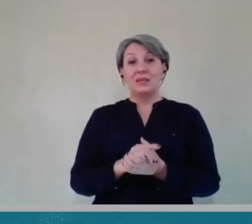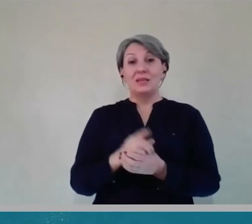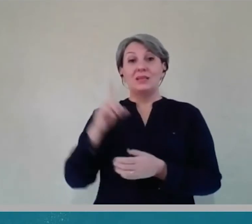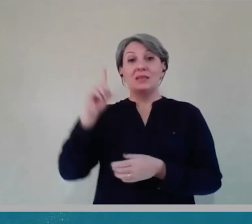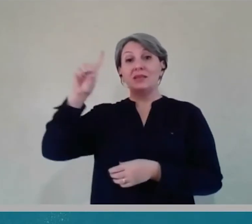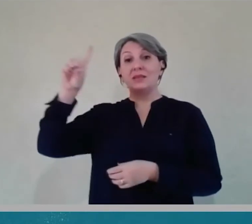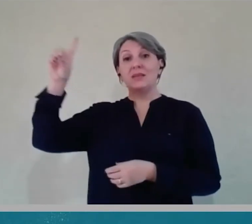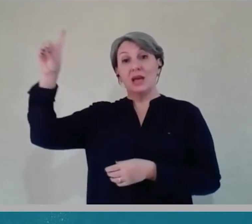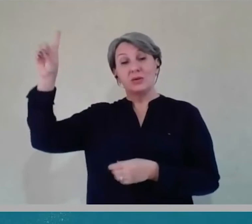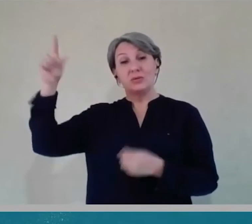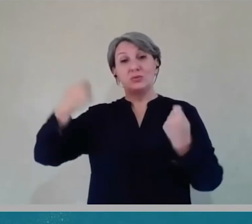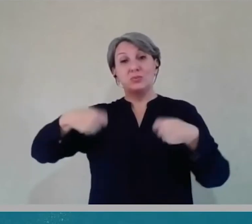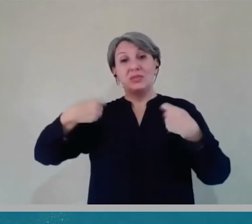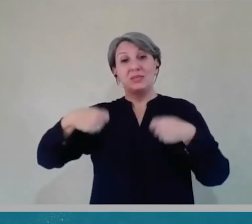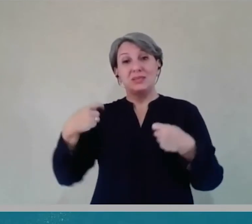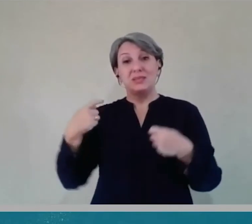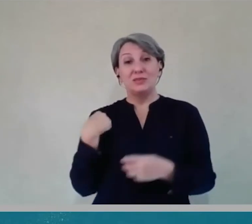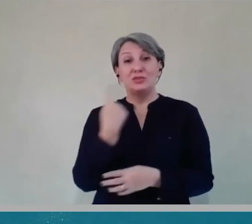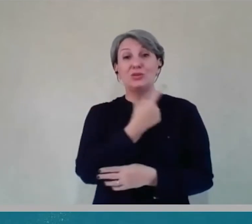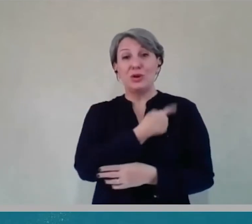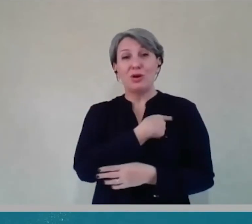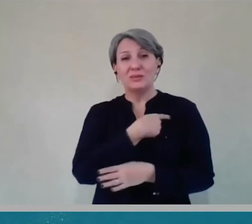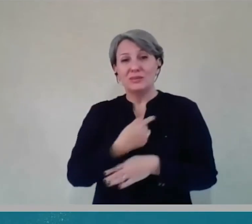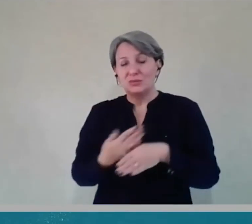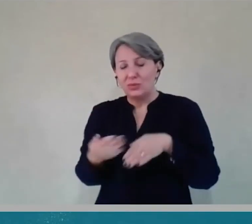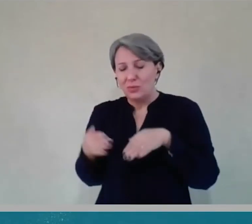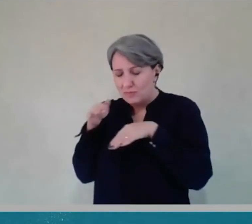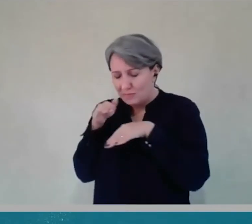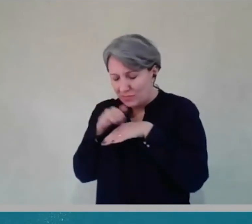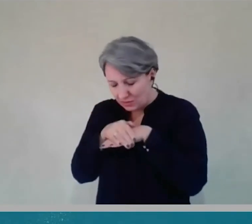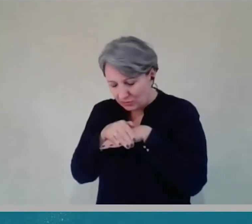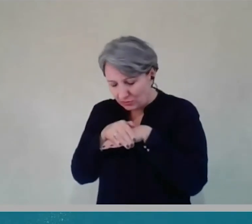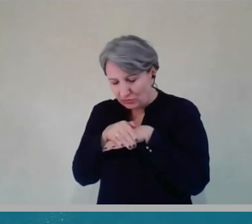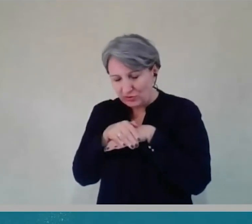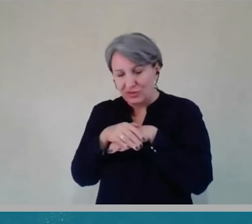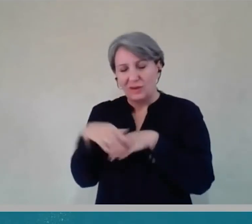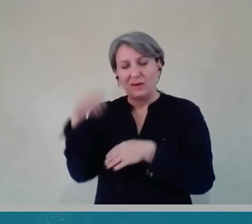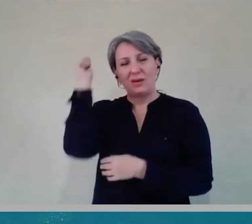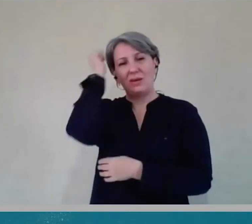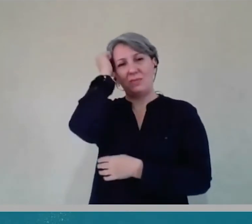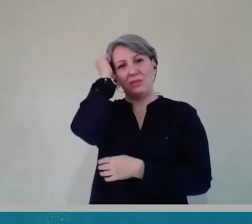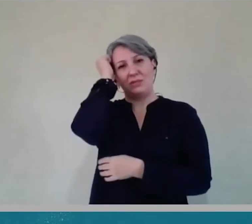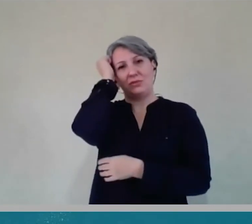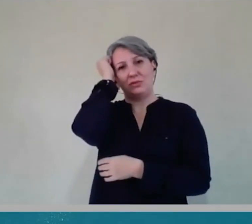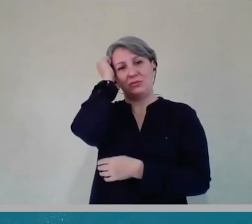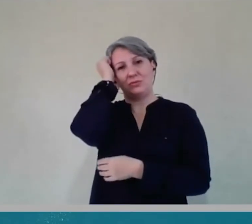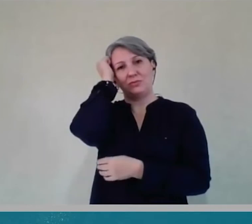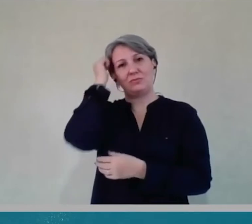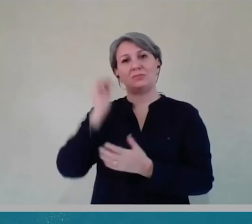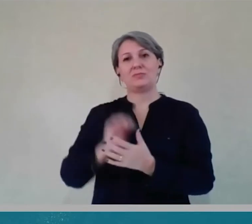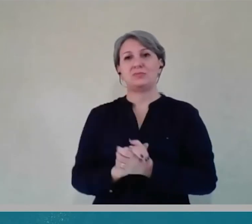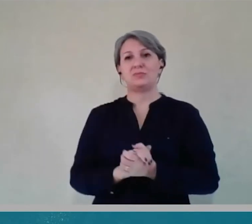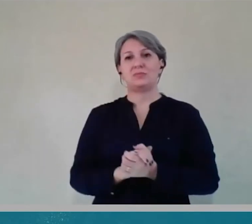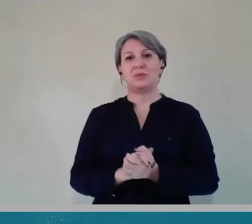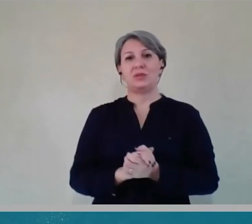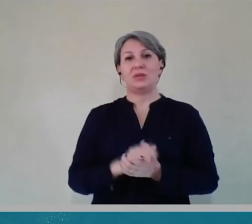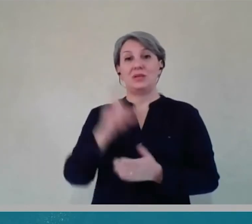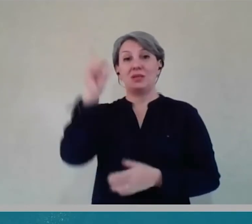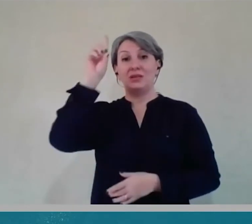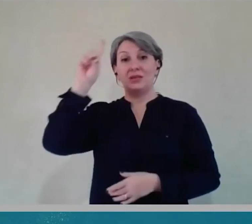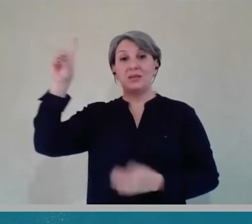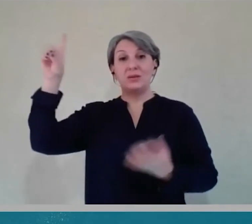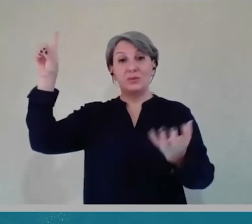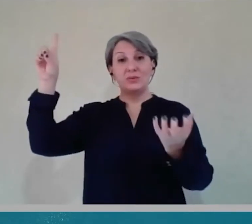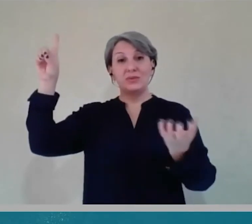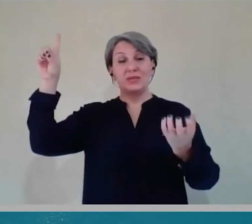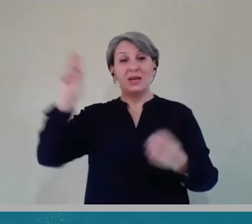e arrependido do espírito. Precisa, irmãos, Deus precisa nos usar como mostrou por